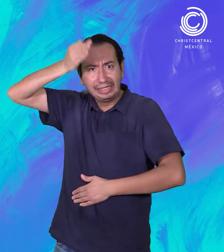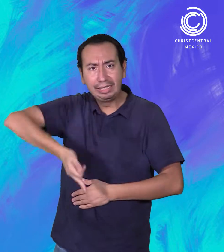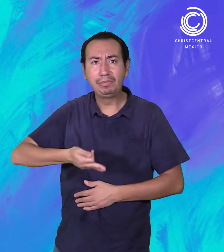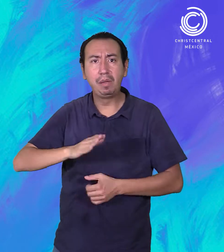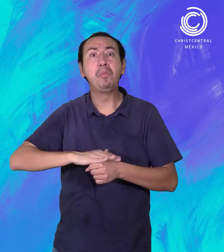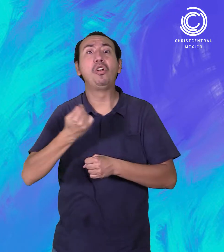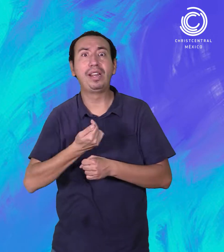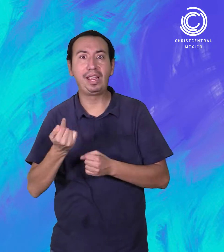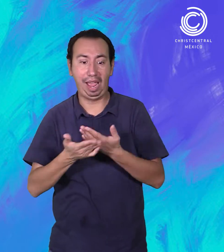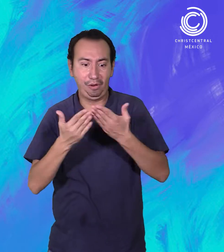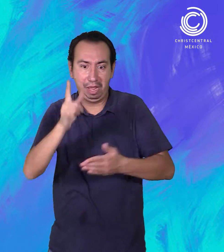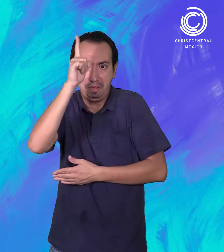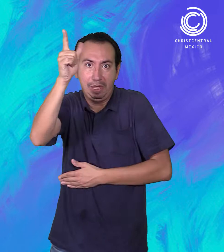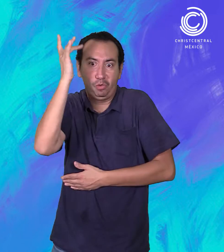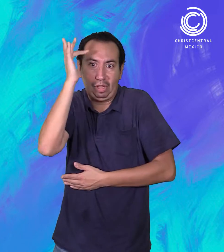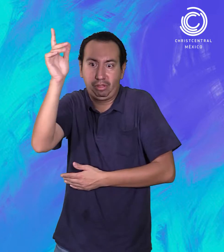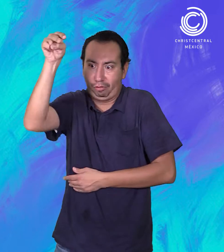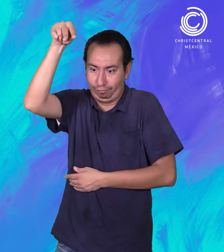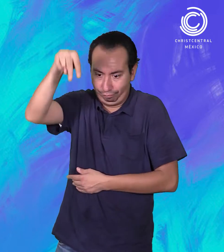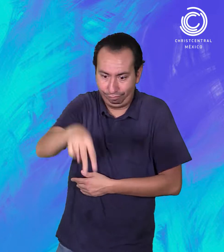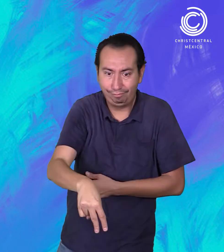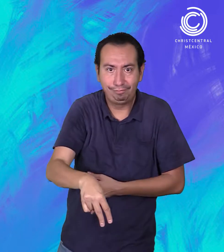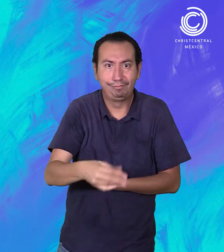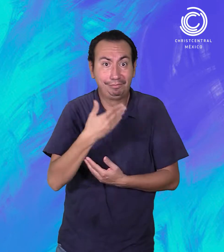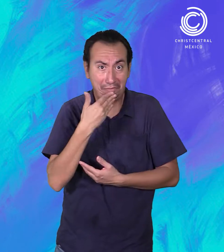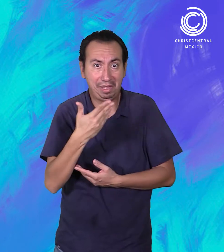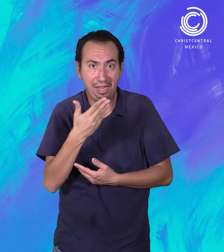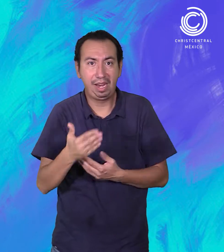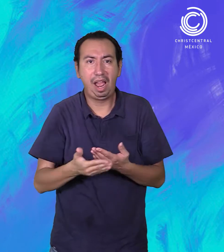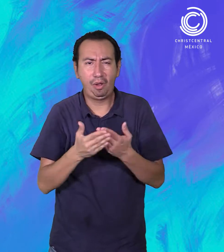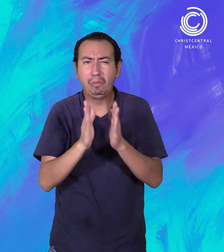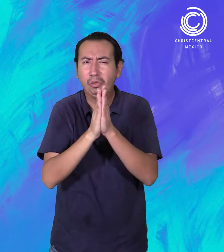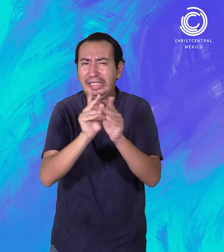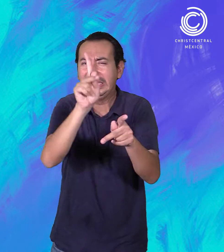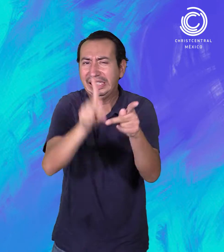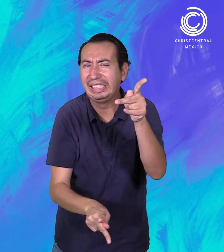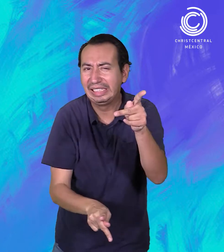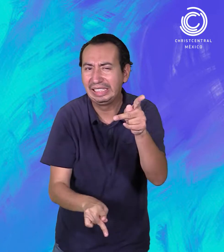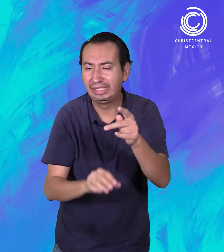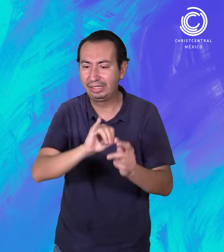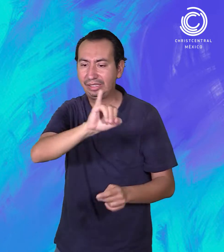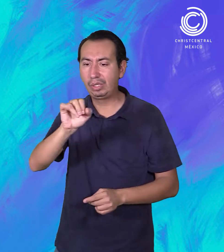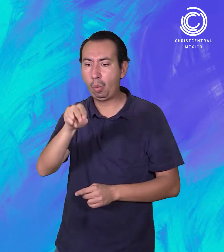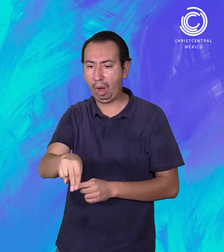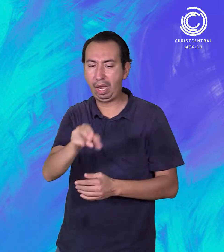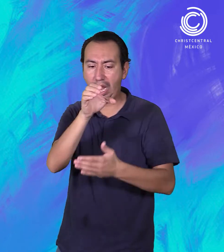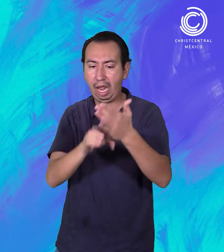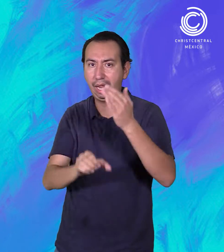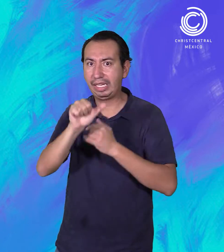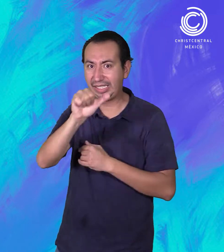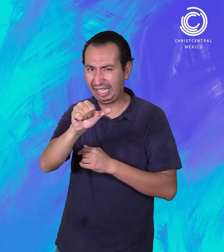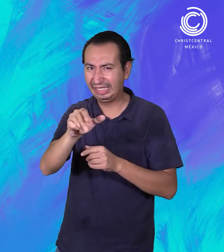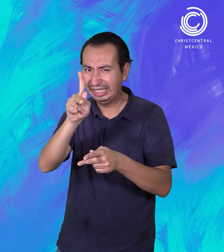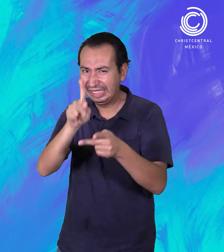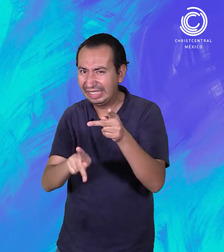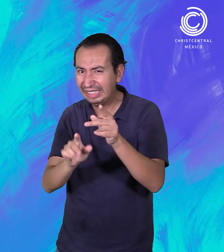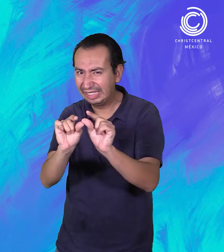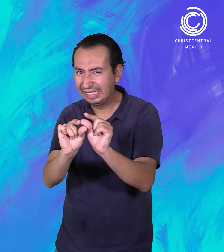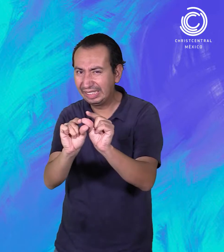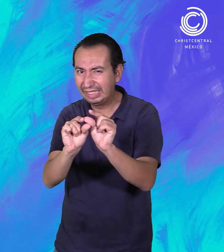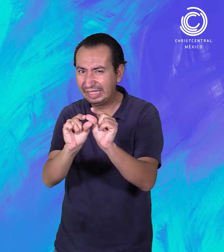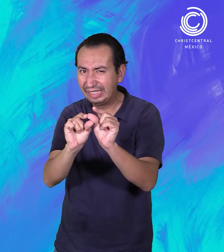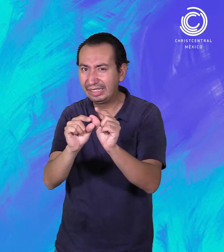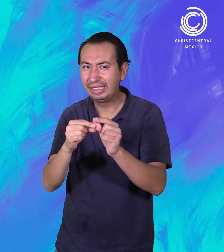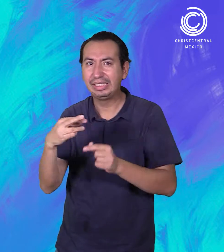porque entonces tenemos al Espíritu Santo. Por favor, pongan una pausa allí en Juan capítulo 16, y ahora les quiero pedir